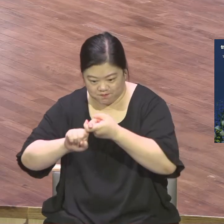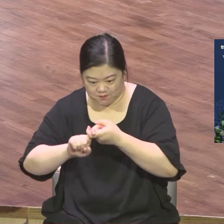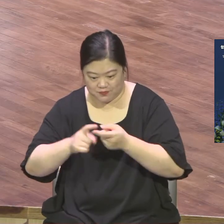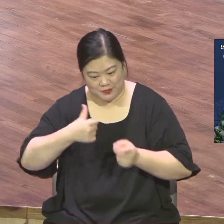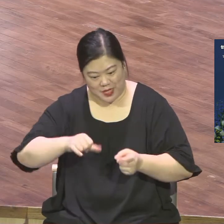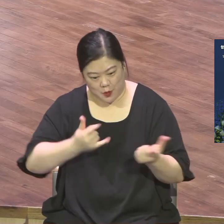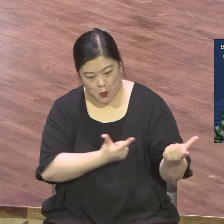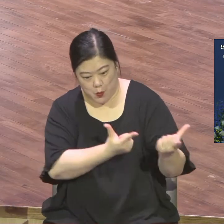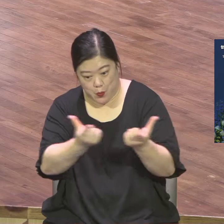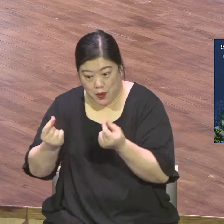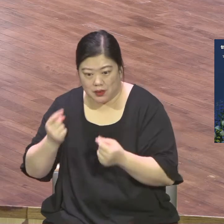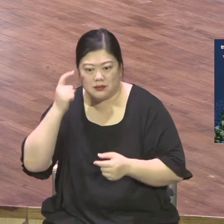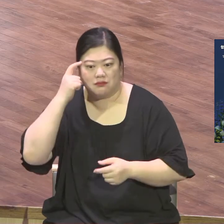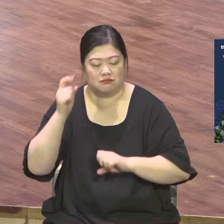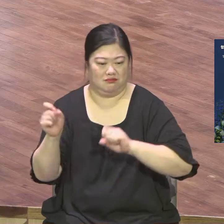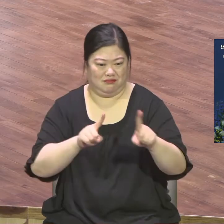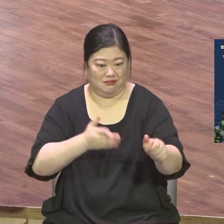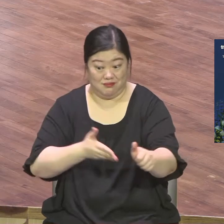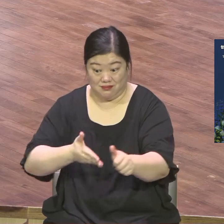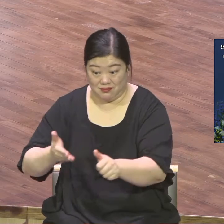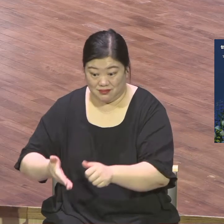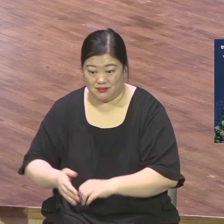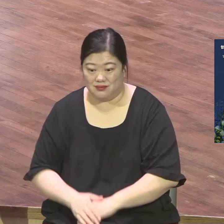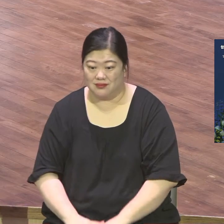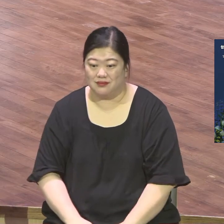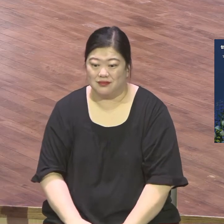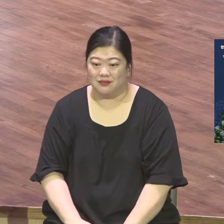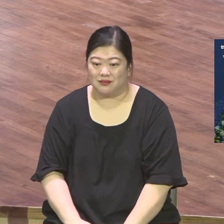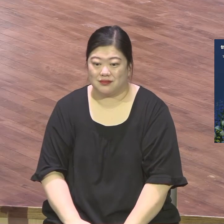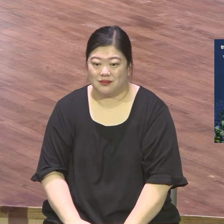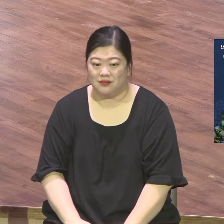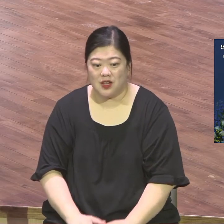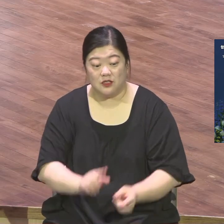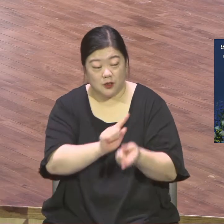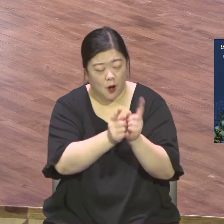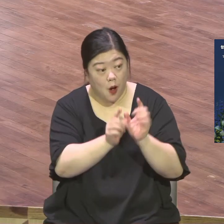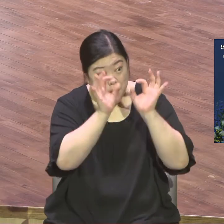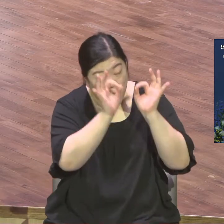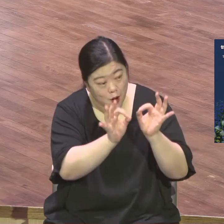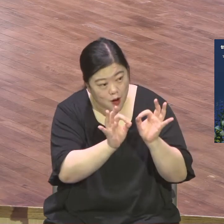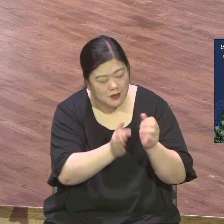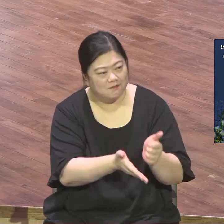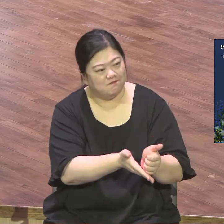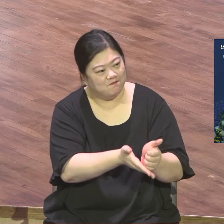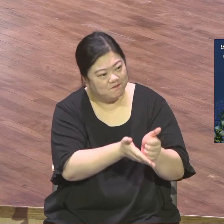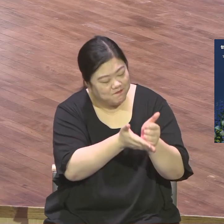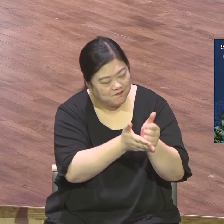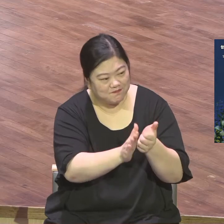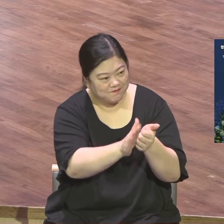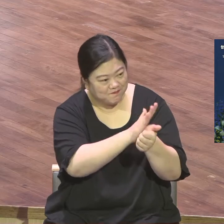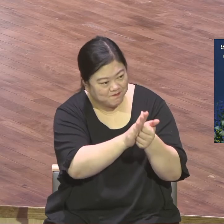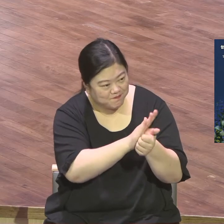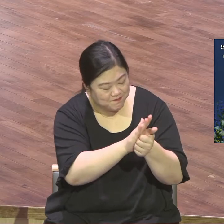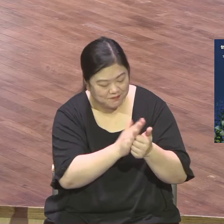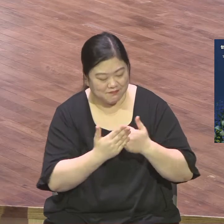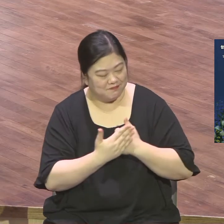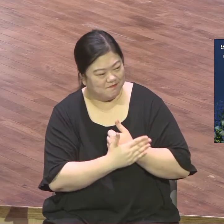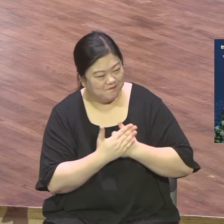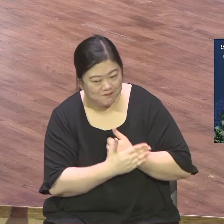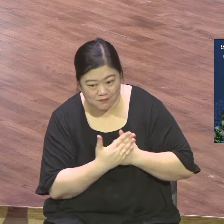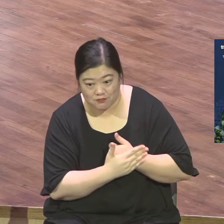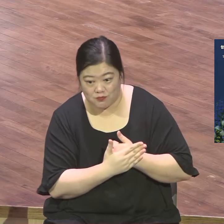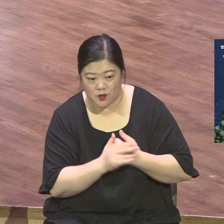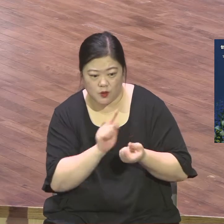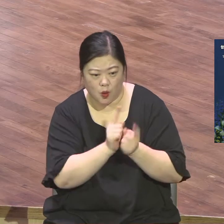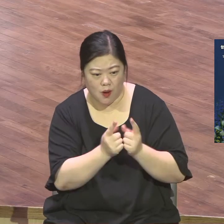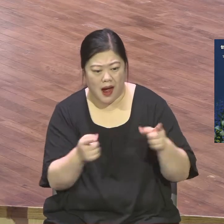모든 성도들 이런 하나님의 권속 의식을 가지고 서로를 품고 함께 영적으로 성장을 이루어가면서